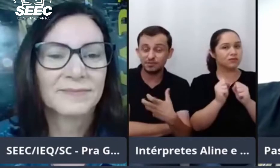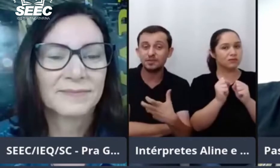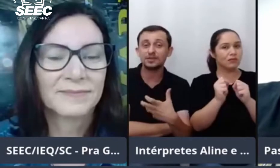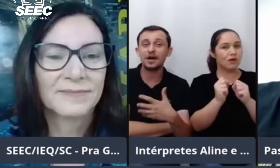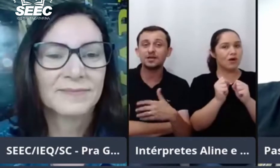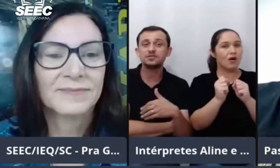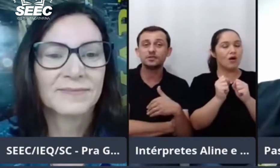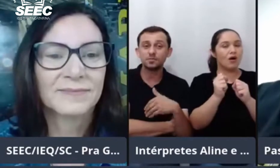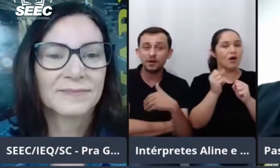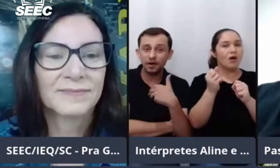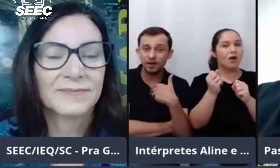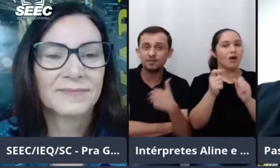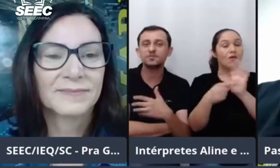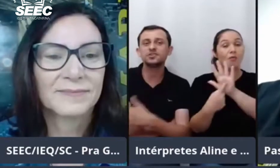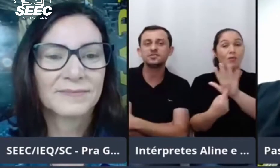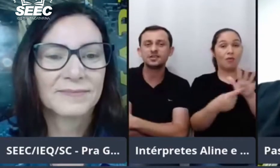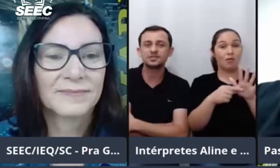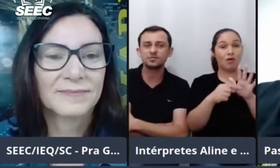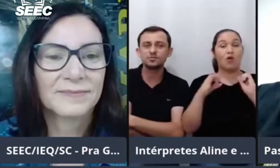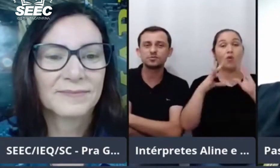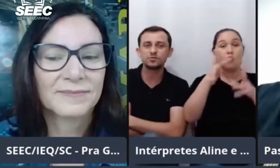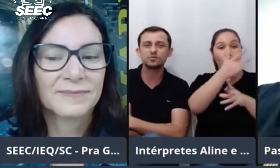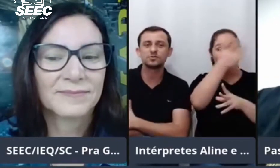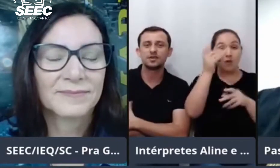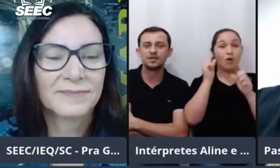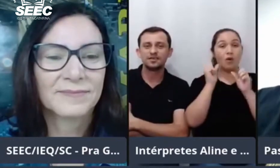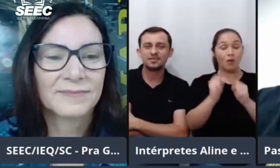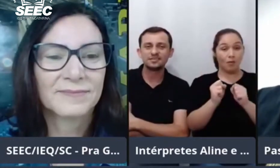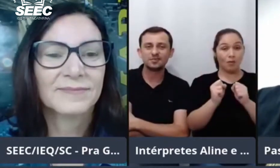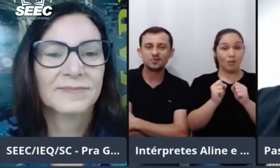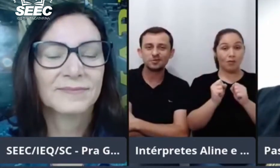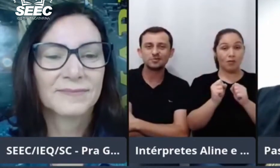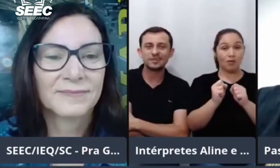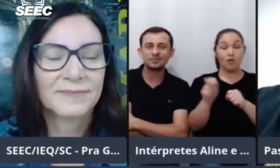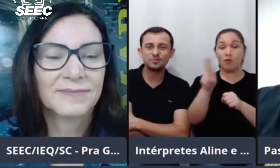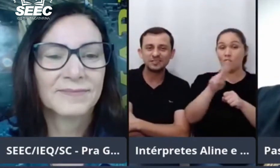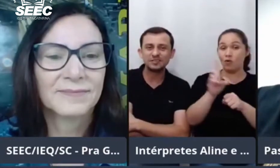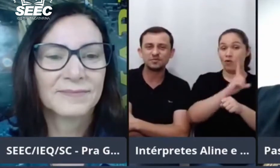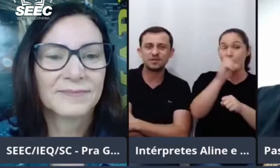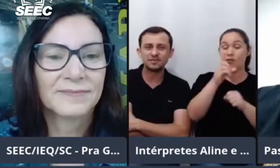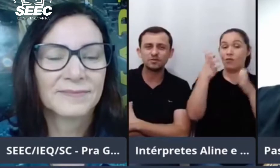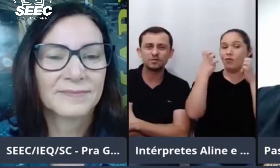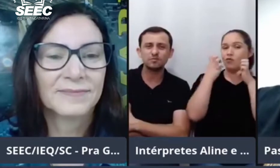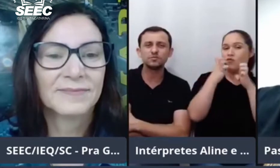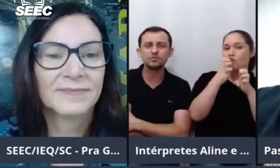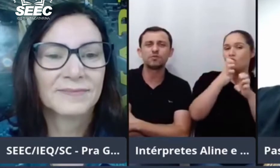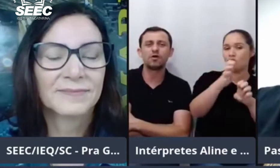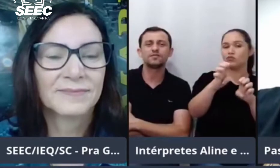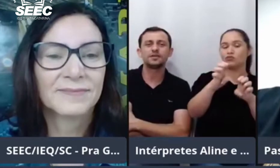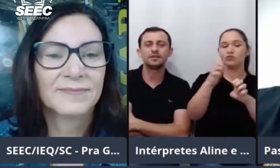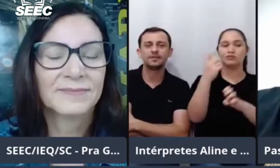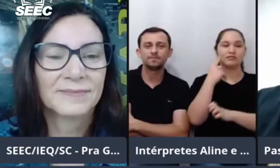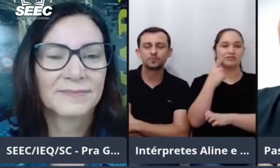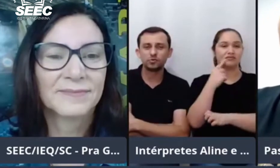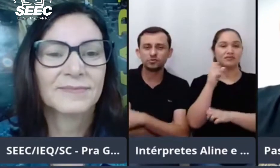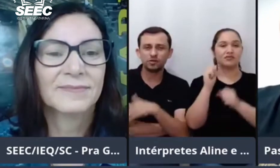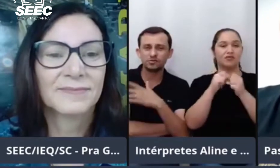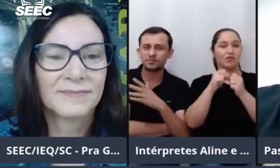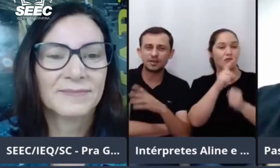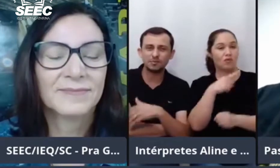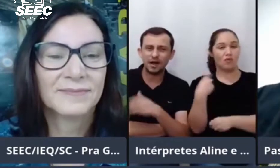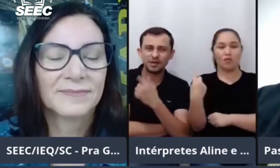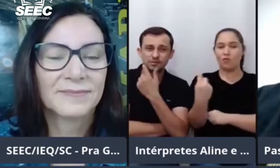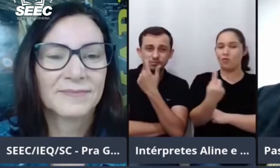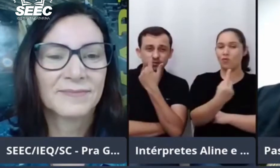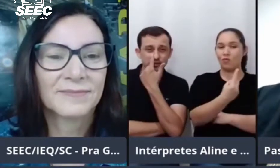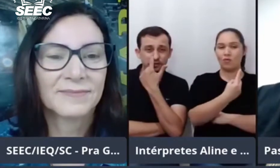para acessibilidade e para a evangelização dos surdos. Esse é o nosso grande objetivo, esse é o que nos move, né? Todos os